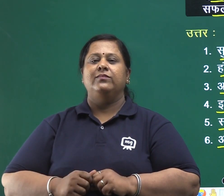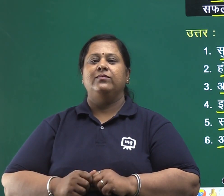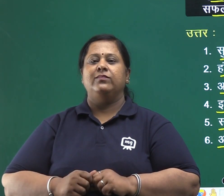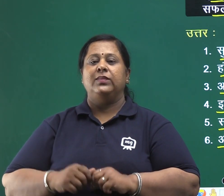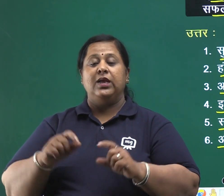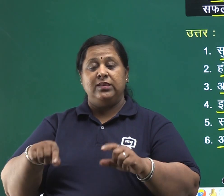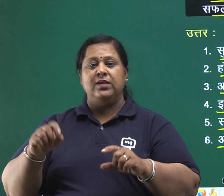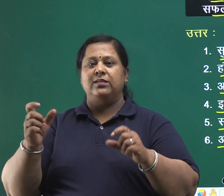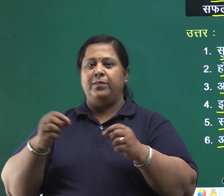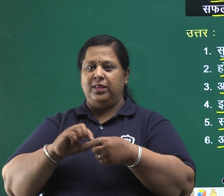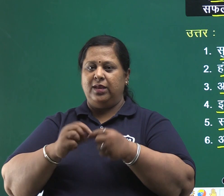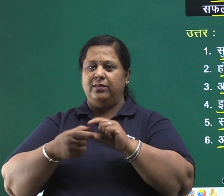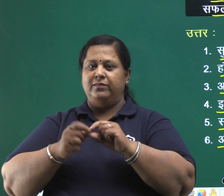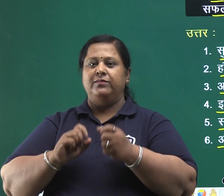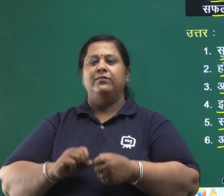इससे संबंधित